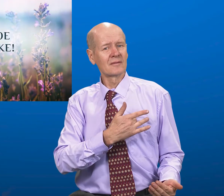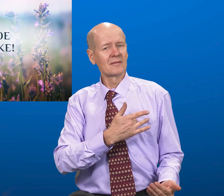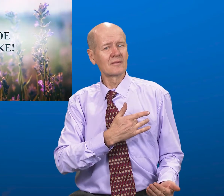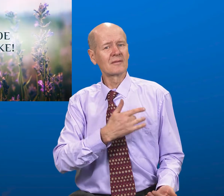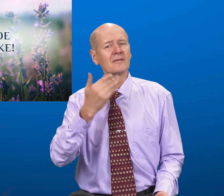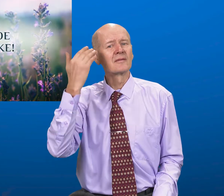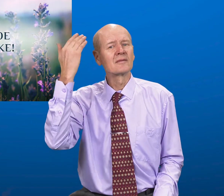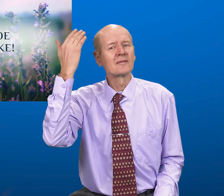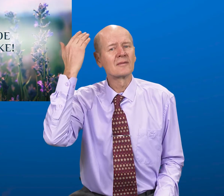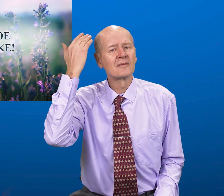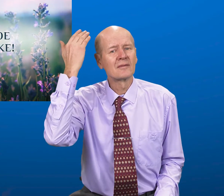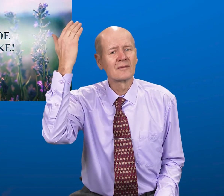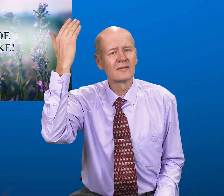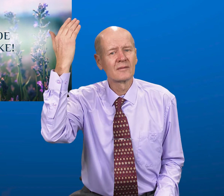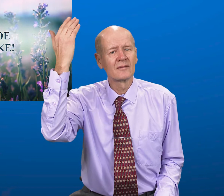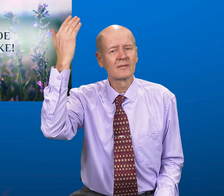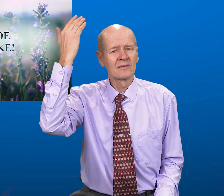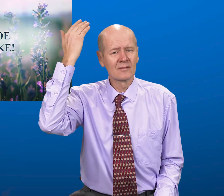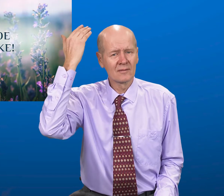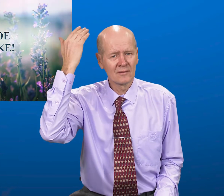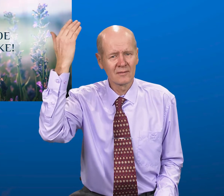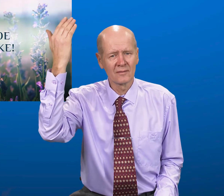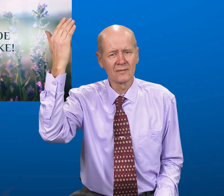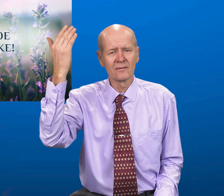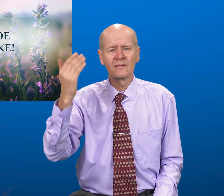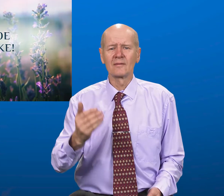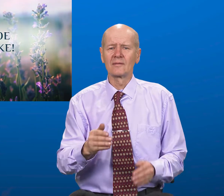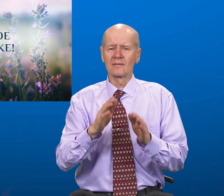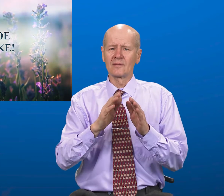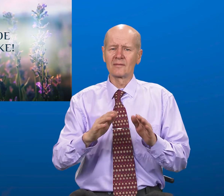теперь, войди в мое сердце,